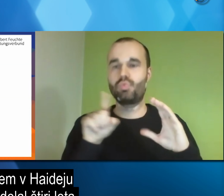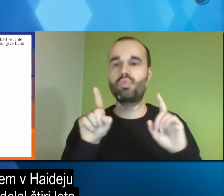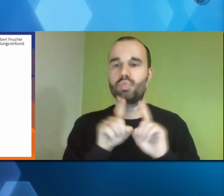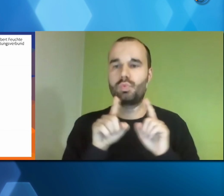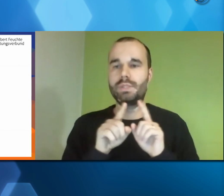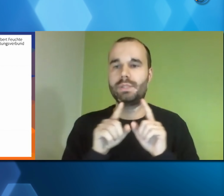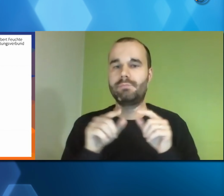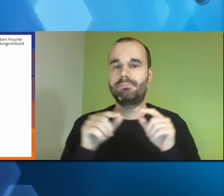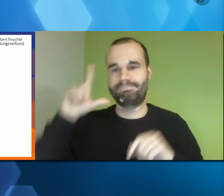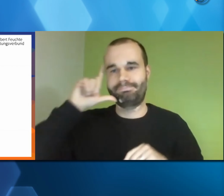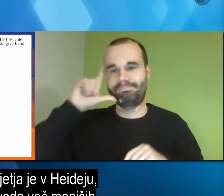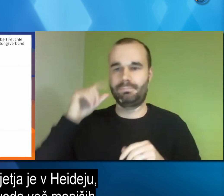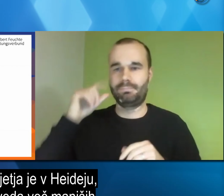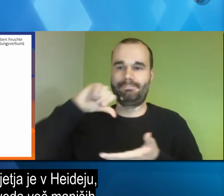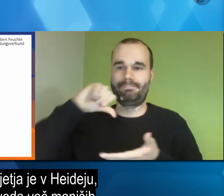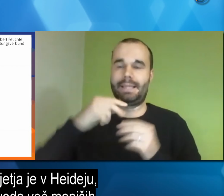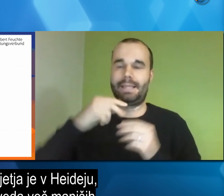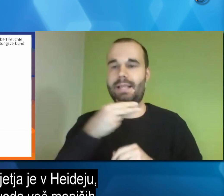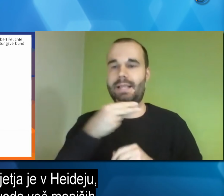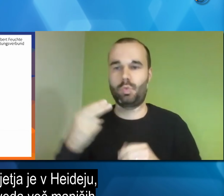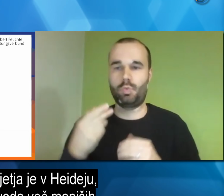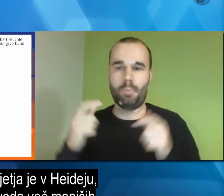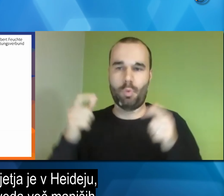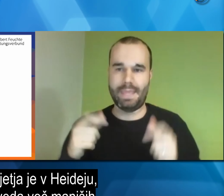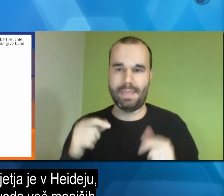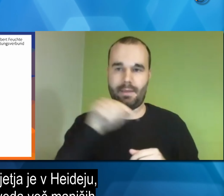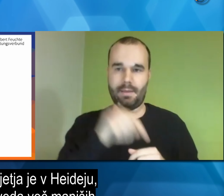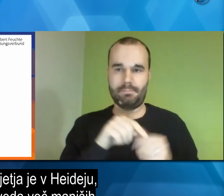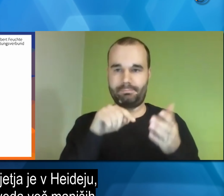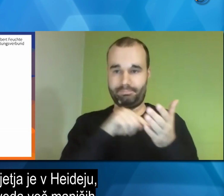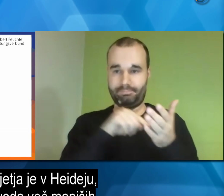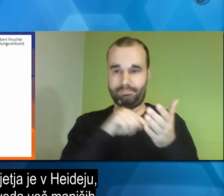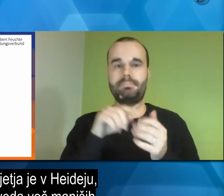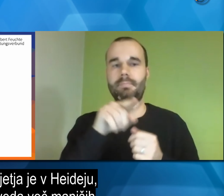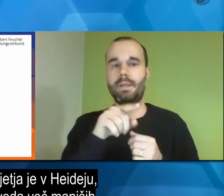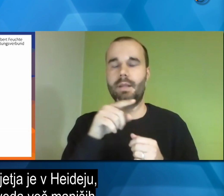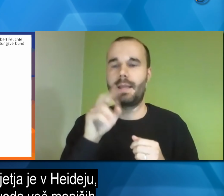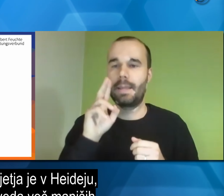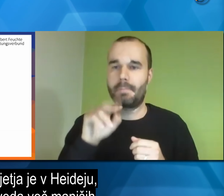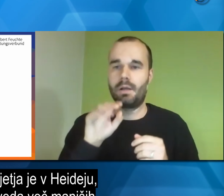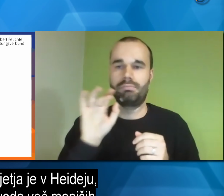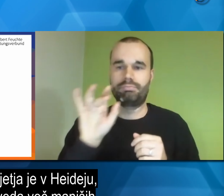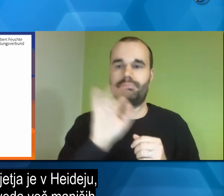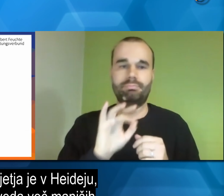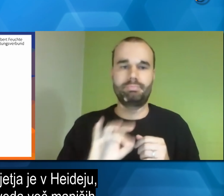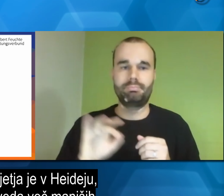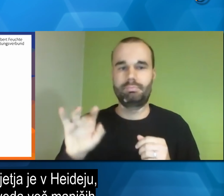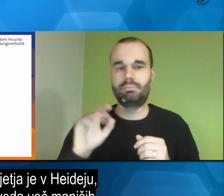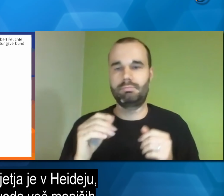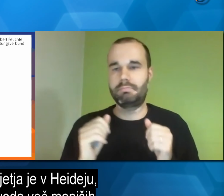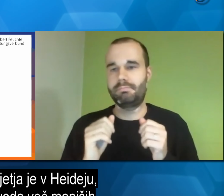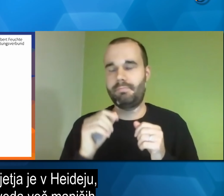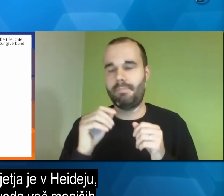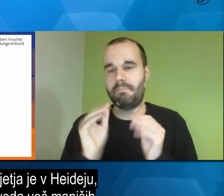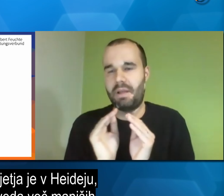delal. To je tudi sedež podjetja je v Hajdeju, ima pa